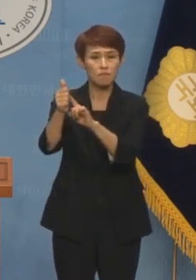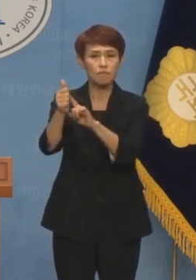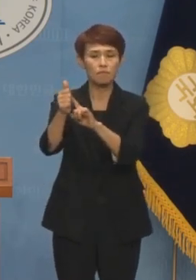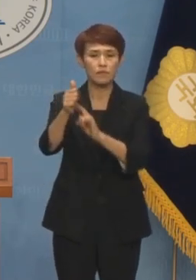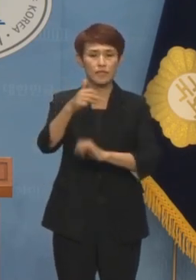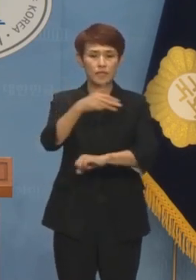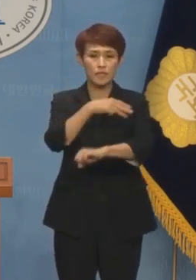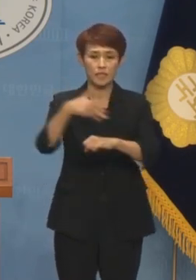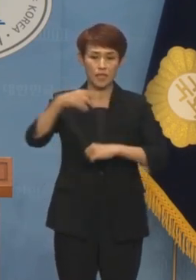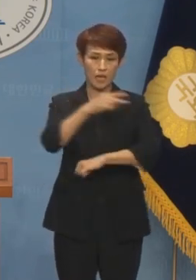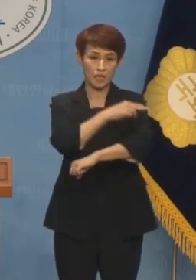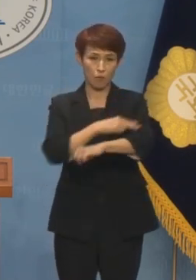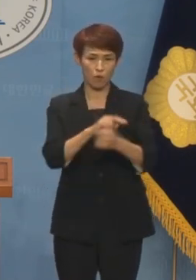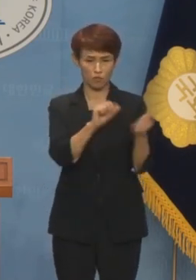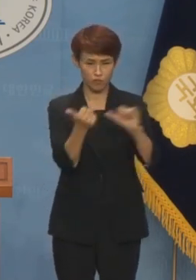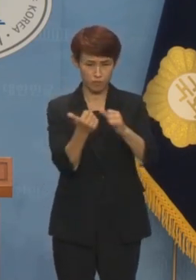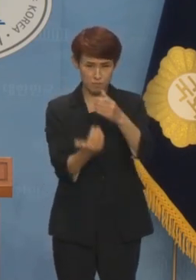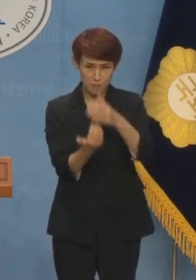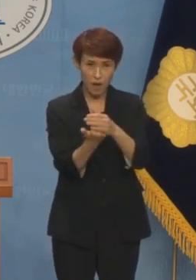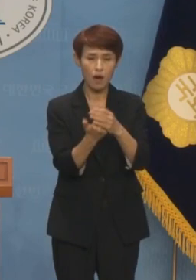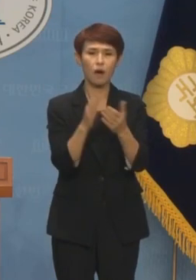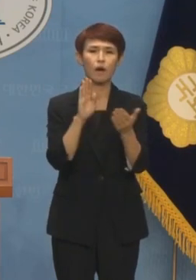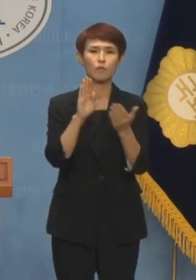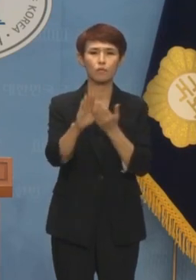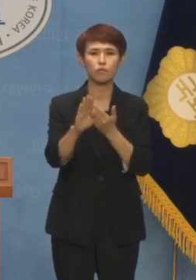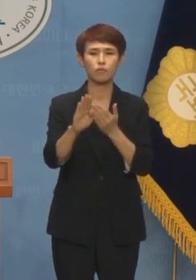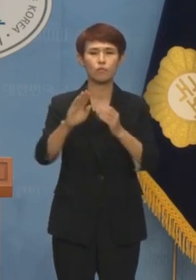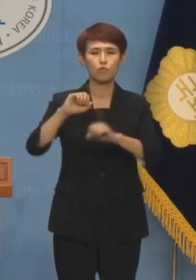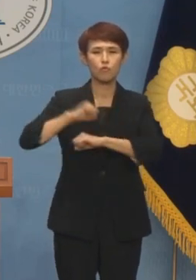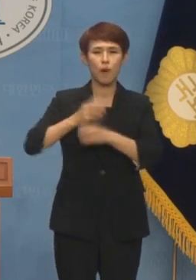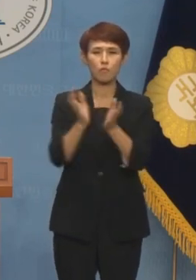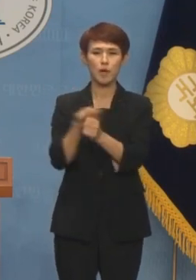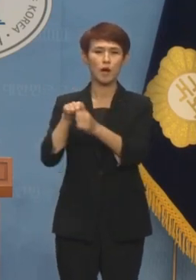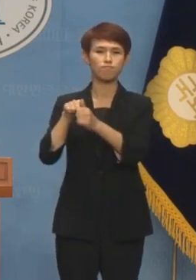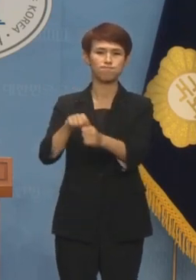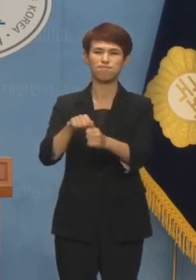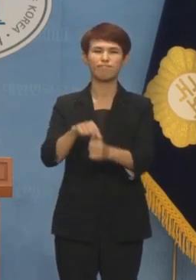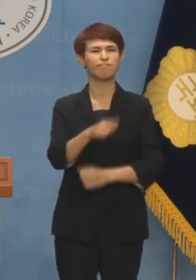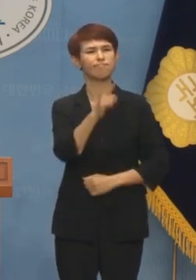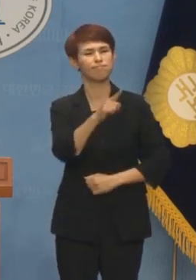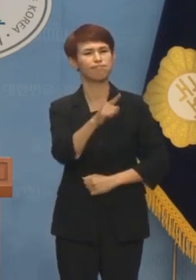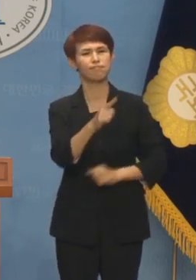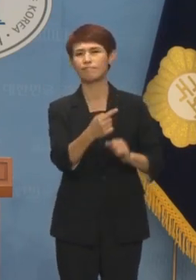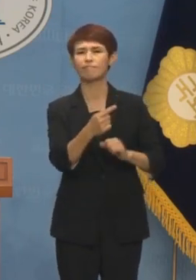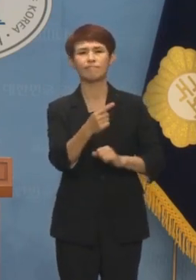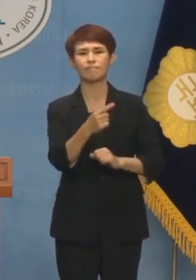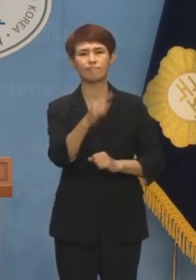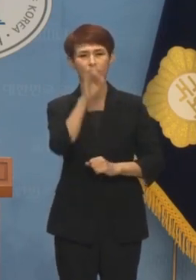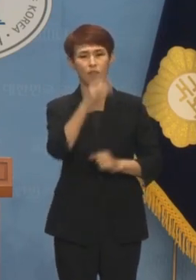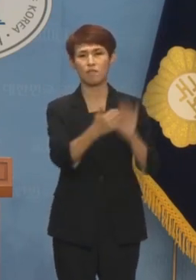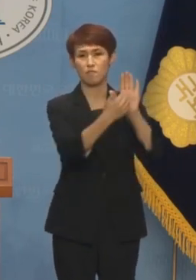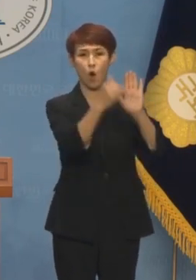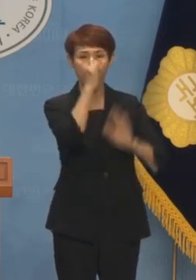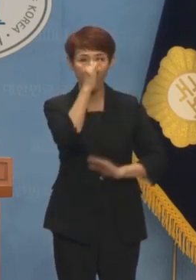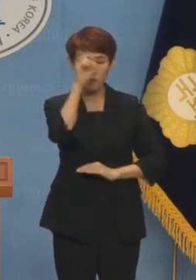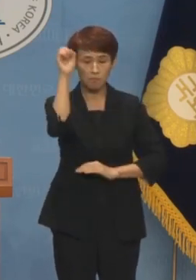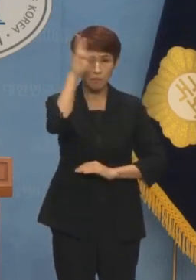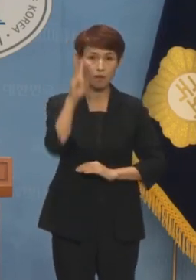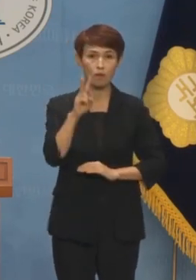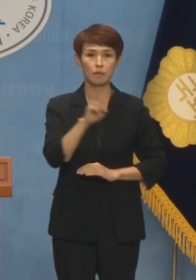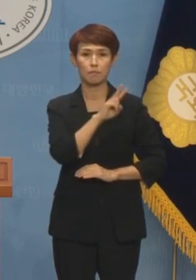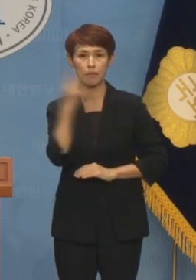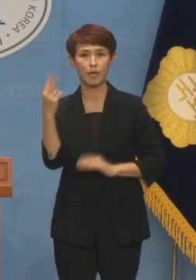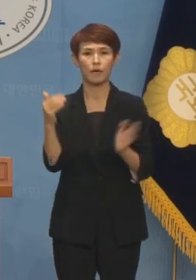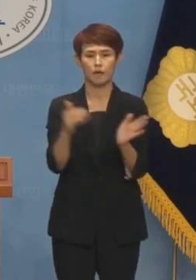최상병 순직 사고 이후 국방부의 외압을 강하게 비판하는 성명을 냈다가 갑자기